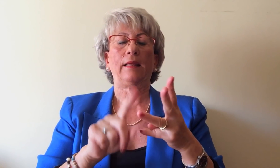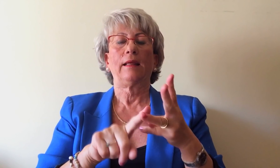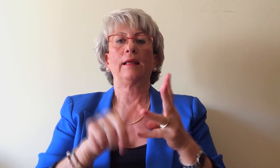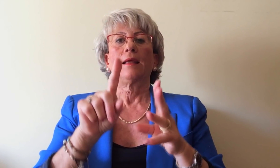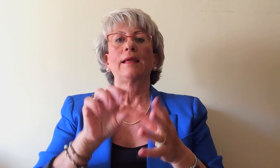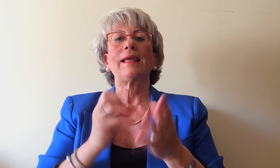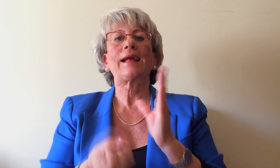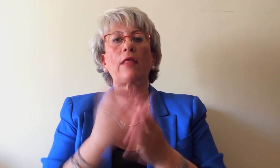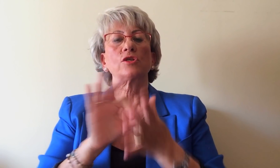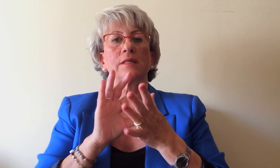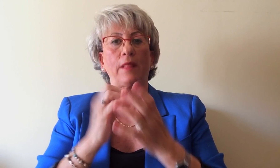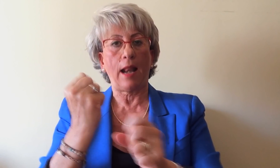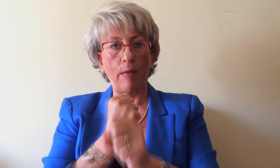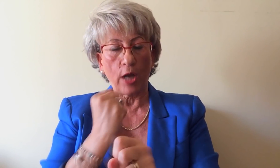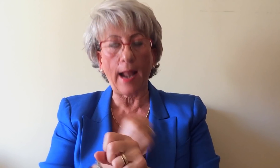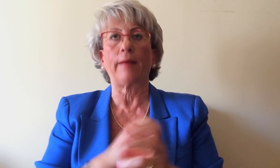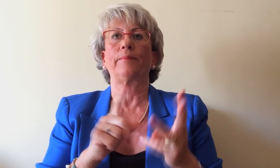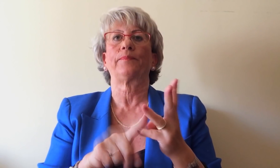Sord, la creació del Servei Laboral,